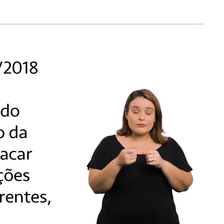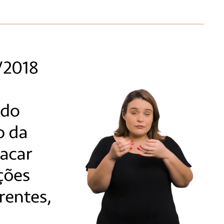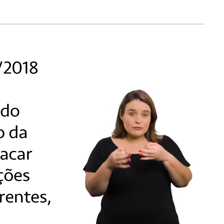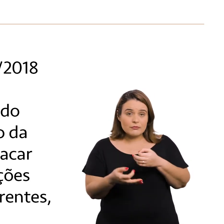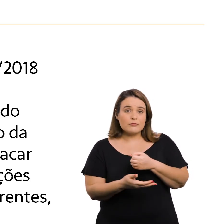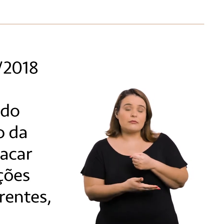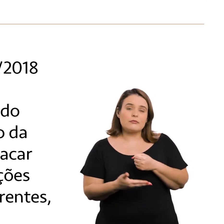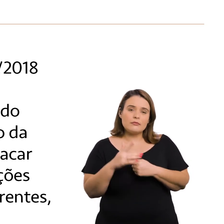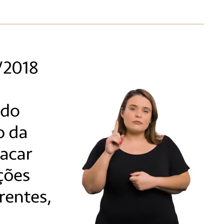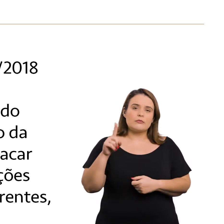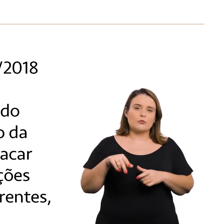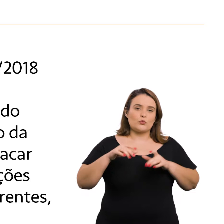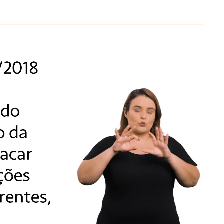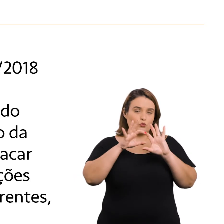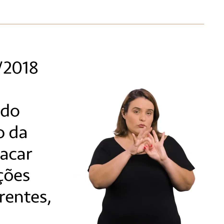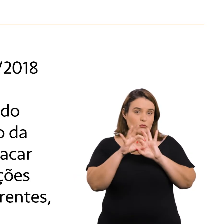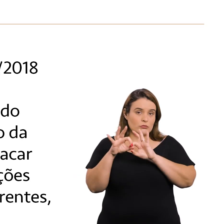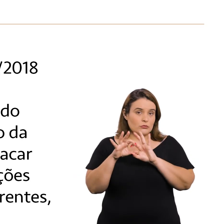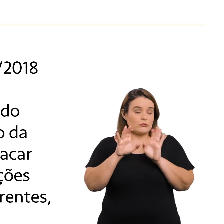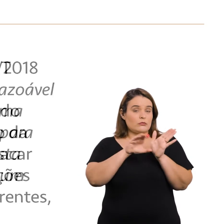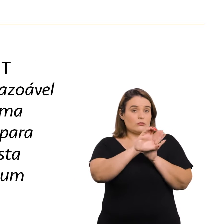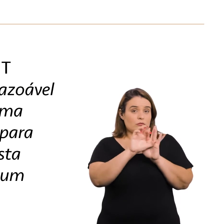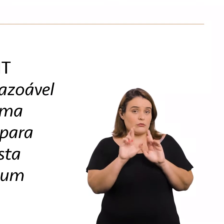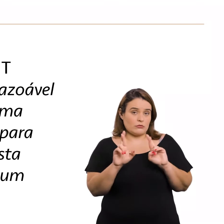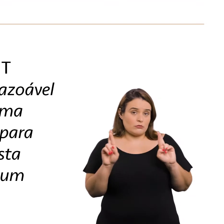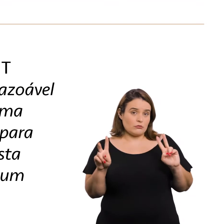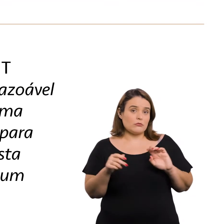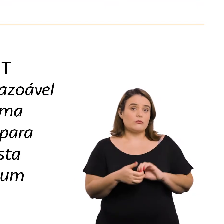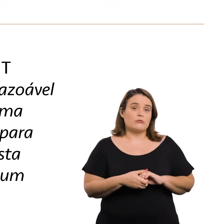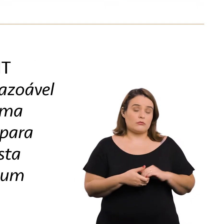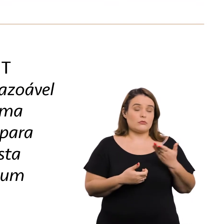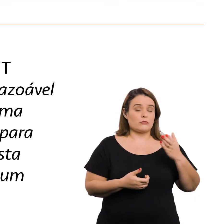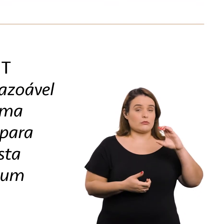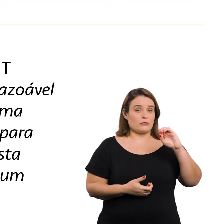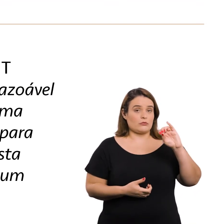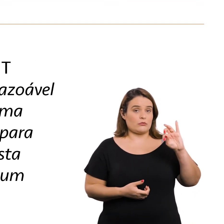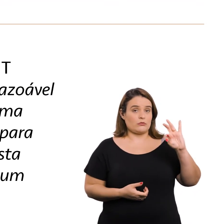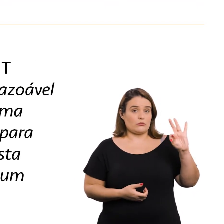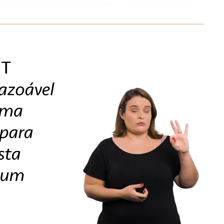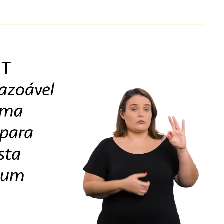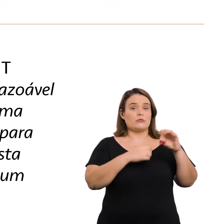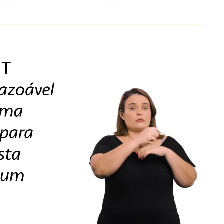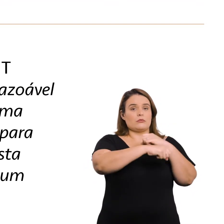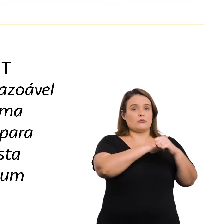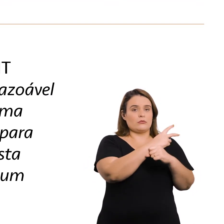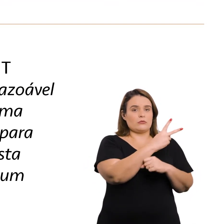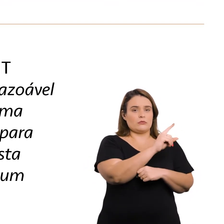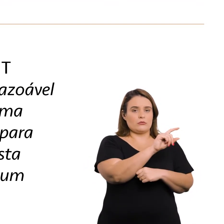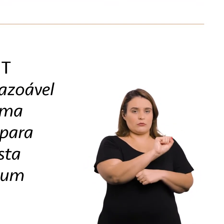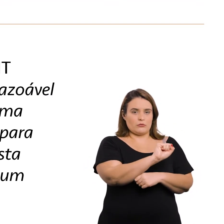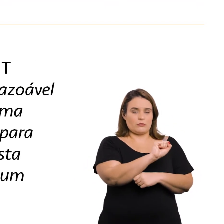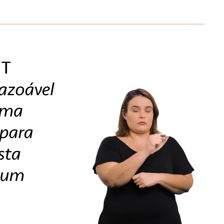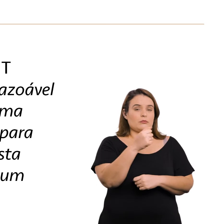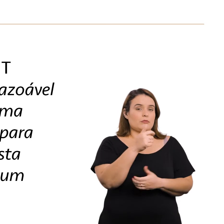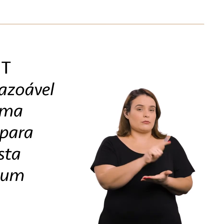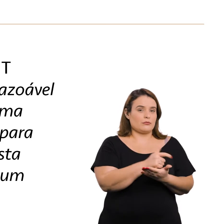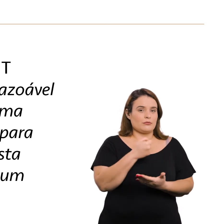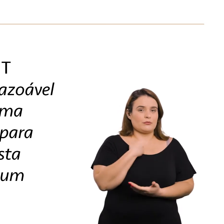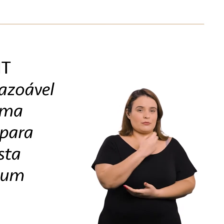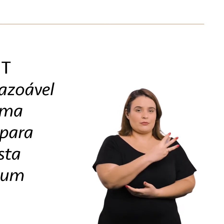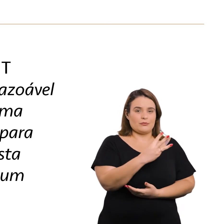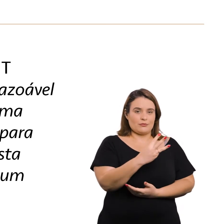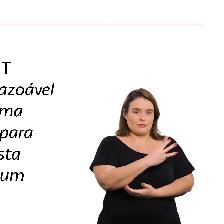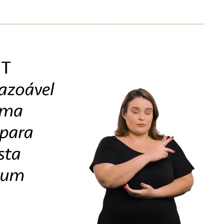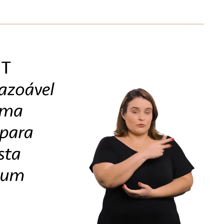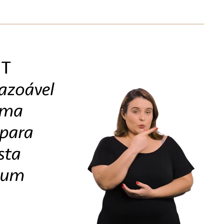adaptações razoáveis são conceitos diferentes, uma vez que, conforme a OIT 2018, página 33, abre